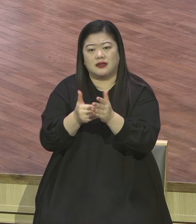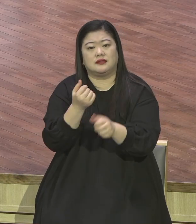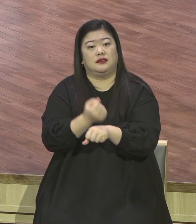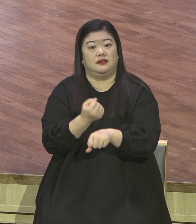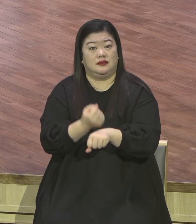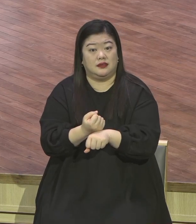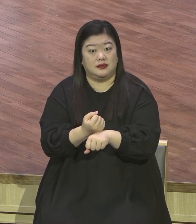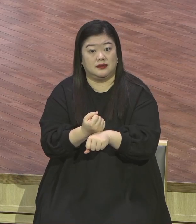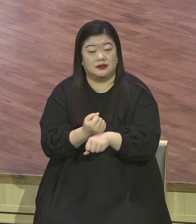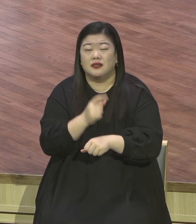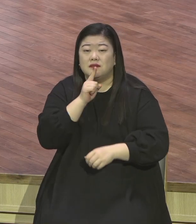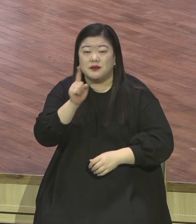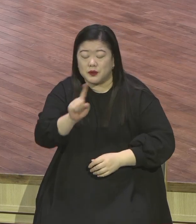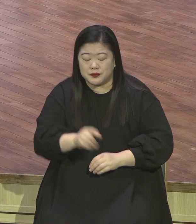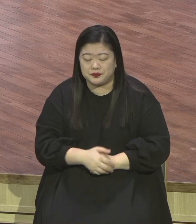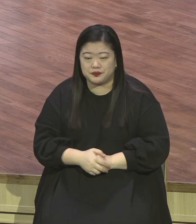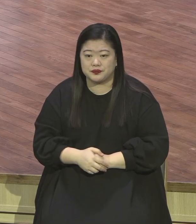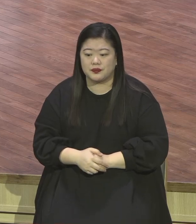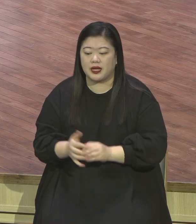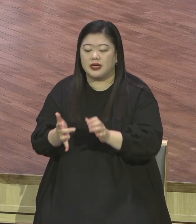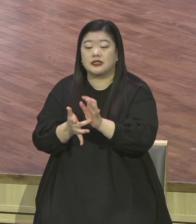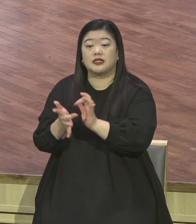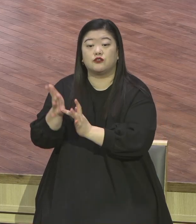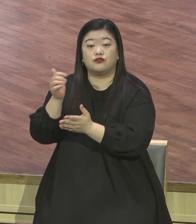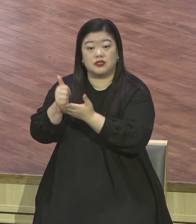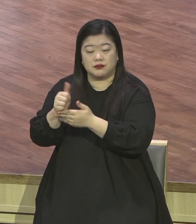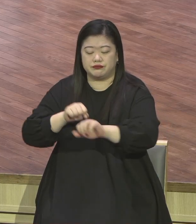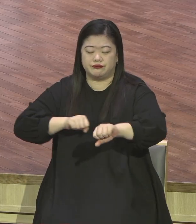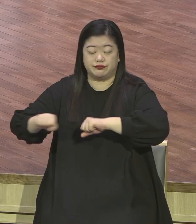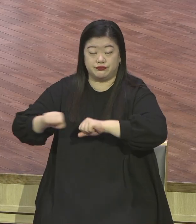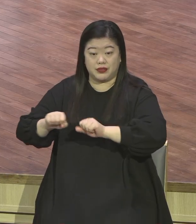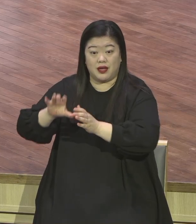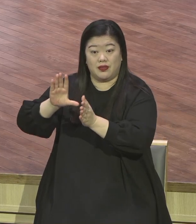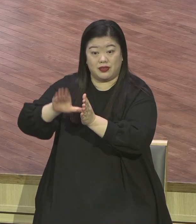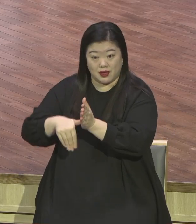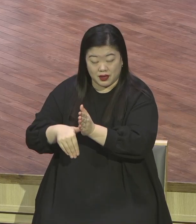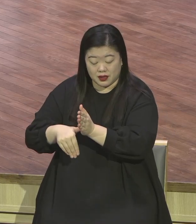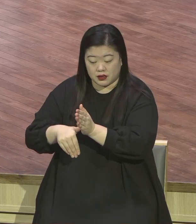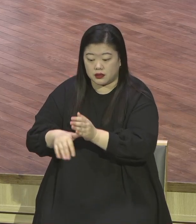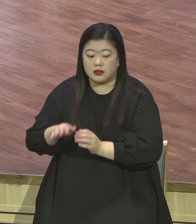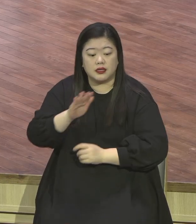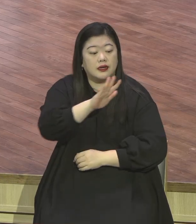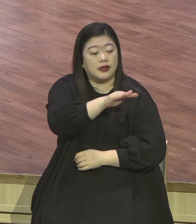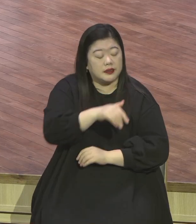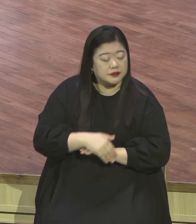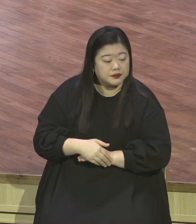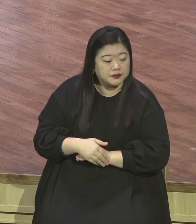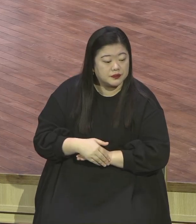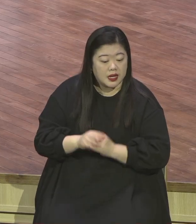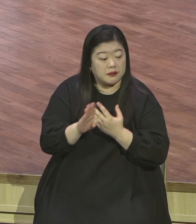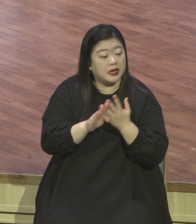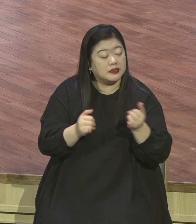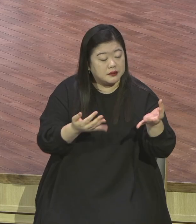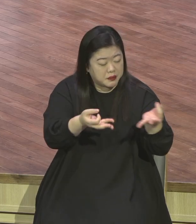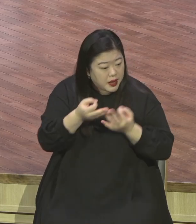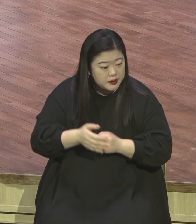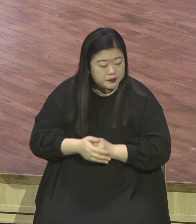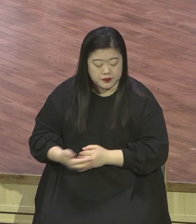말입니까 예수님의 모습을 어떻게 하시던지 한 영혼이라도 더 살리려고